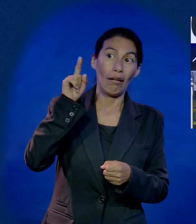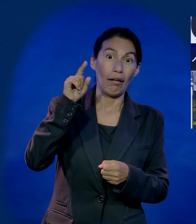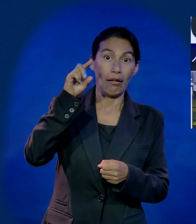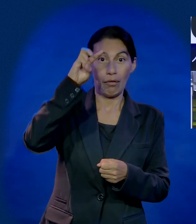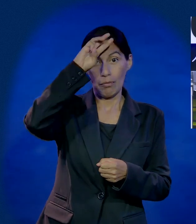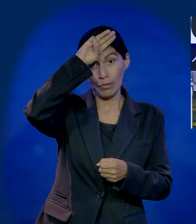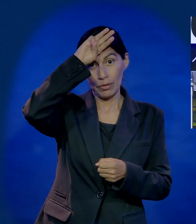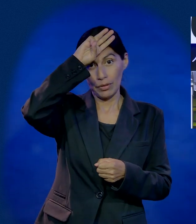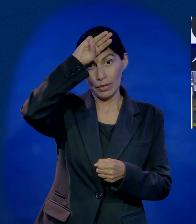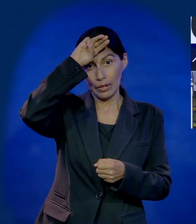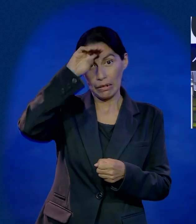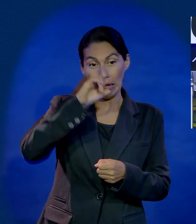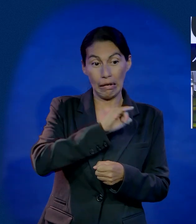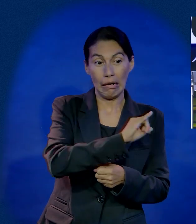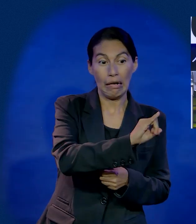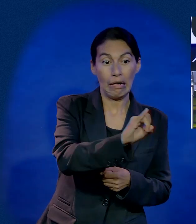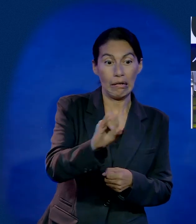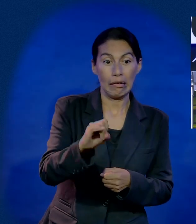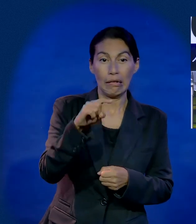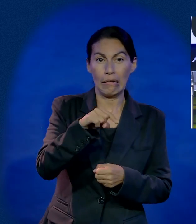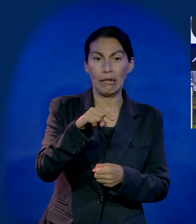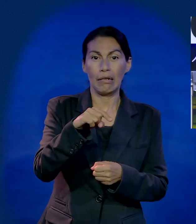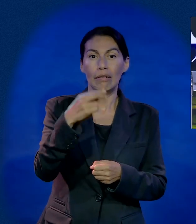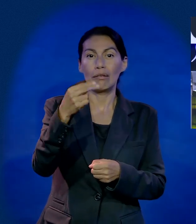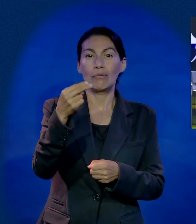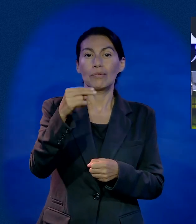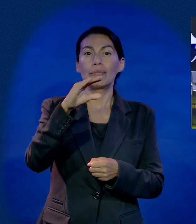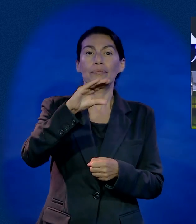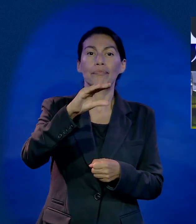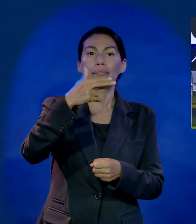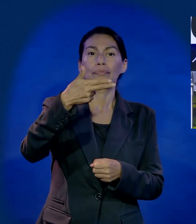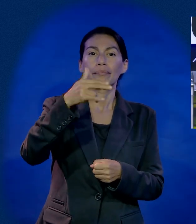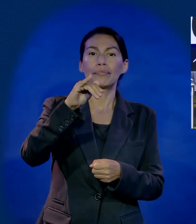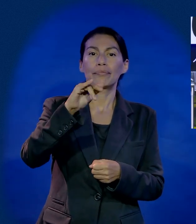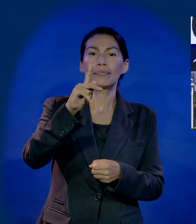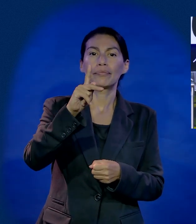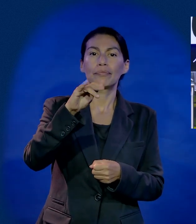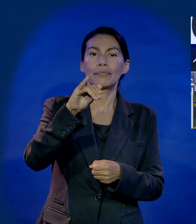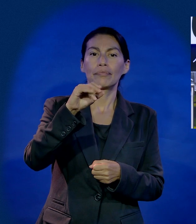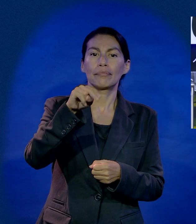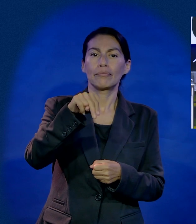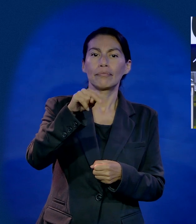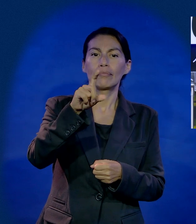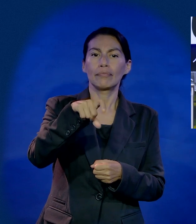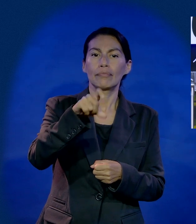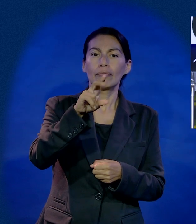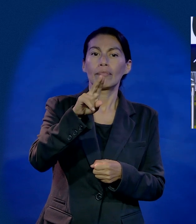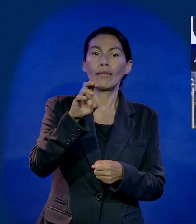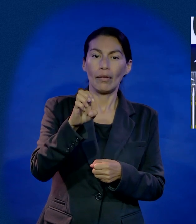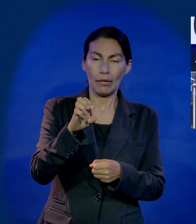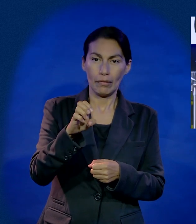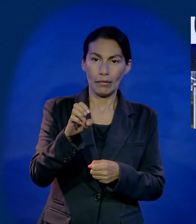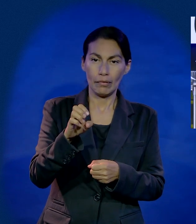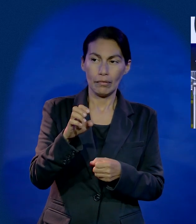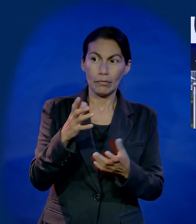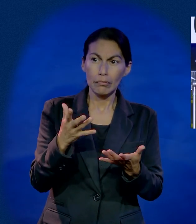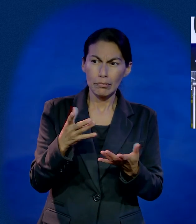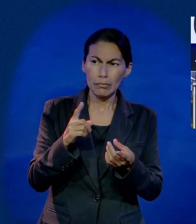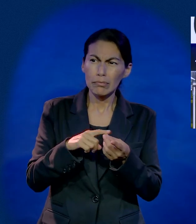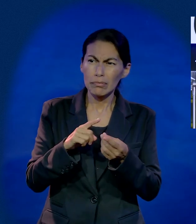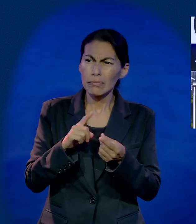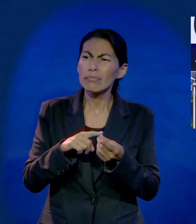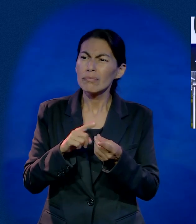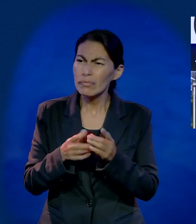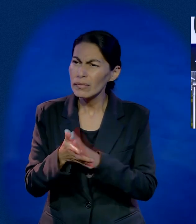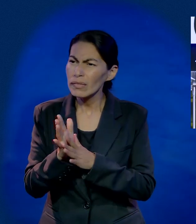en Monterrey, Chipinque, para ser exactos. Y mientras vas llegando y tú bajas, ¿a dónde me